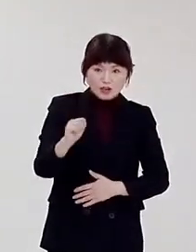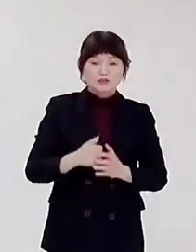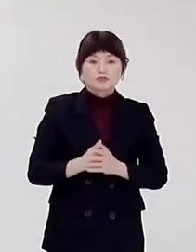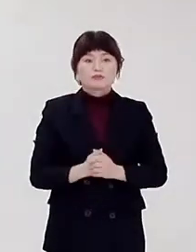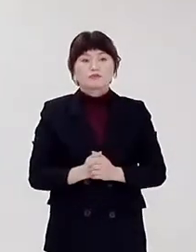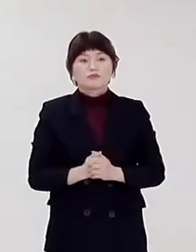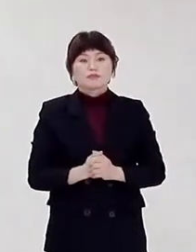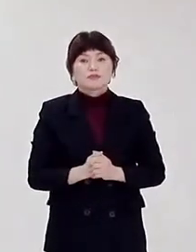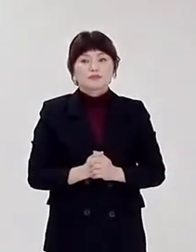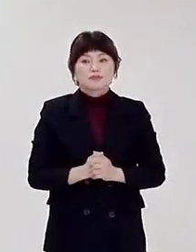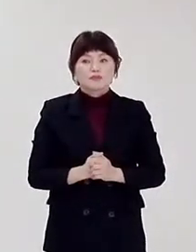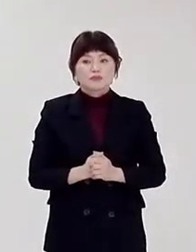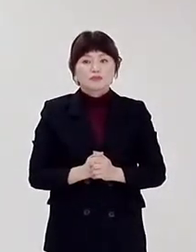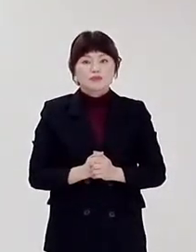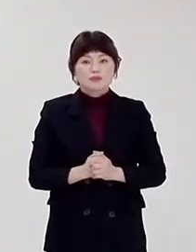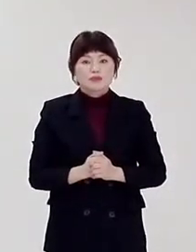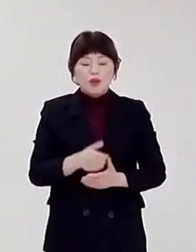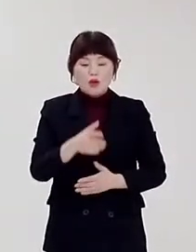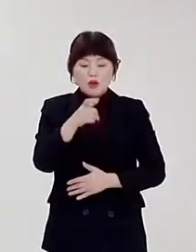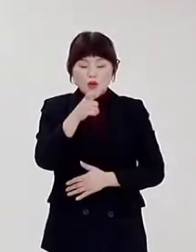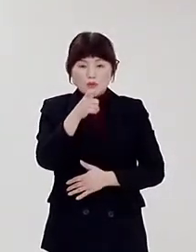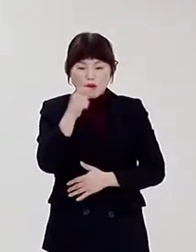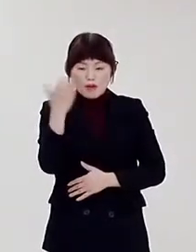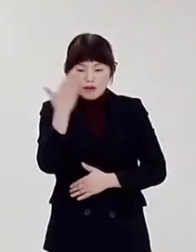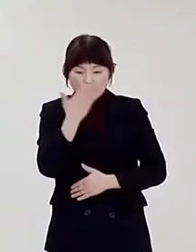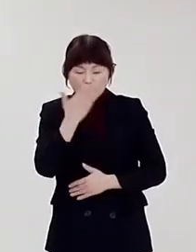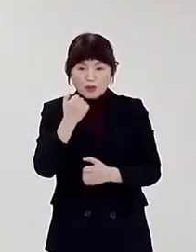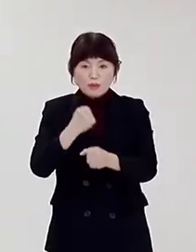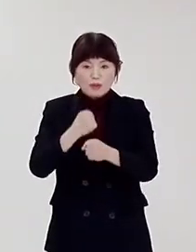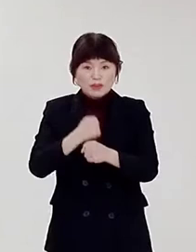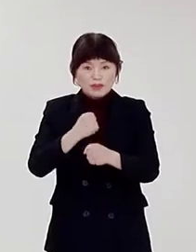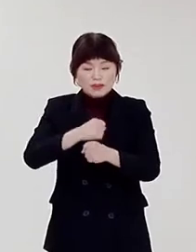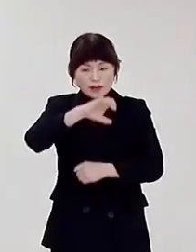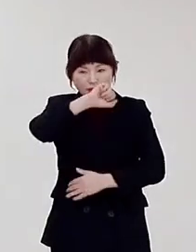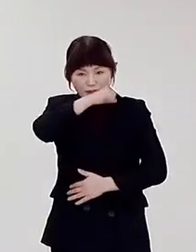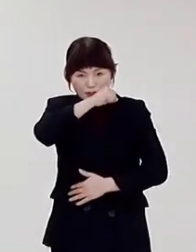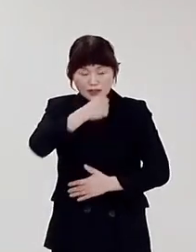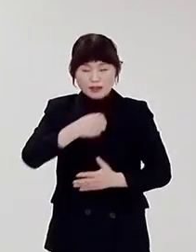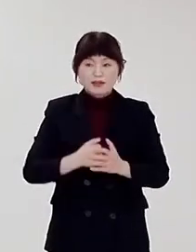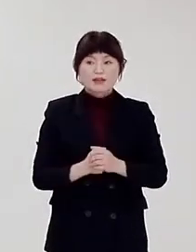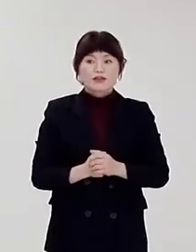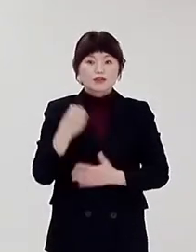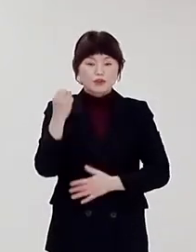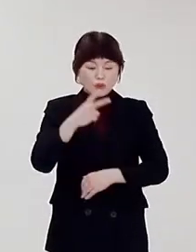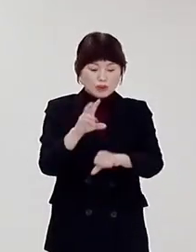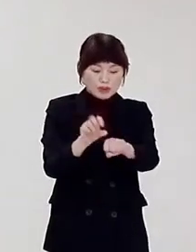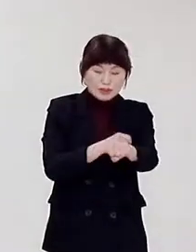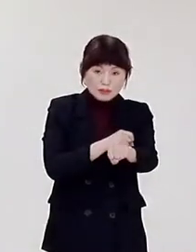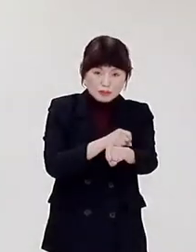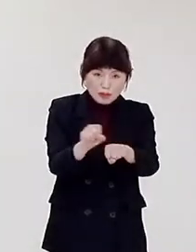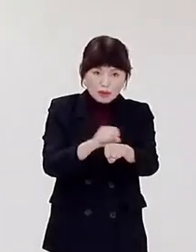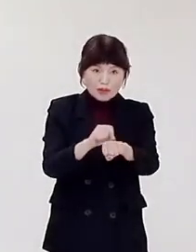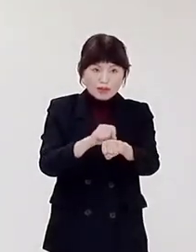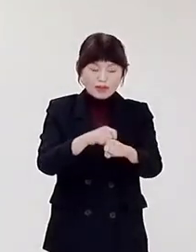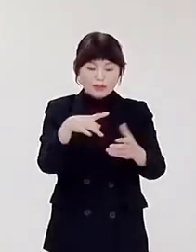농림수산식품부 다목적생활용수 기본조사용역 예산과 특별교부세 사업인